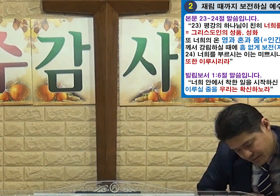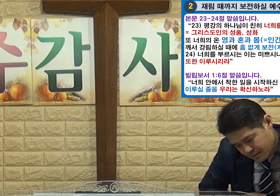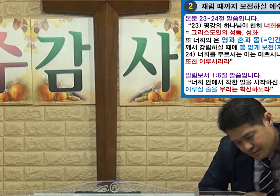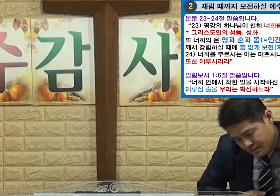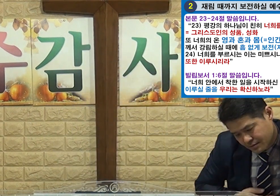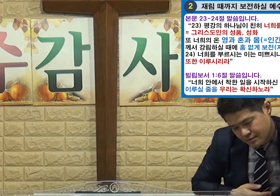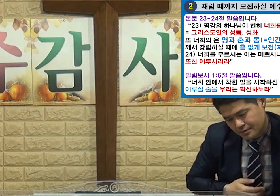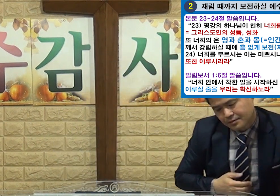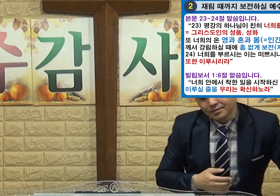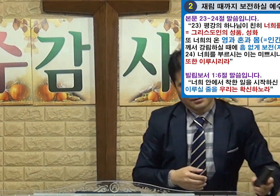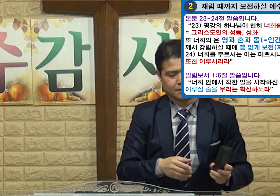이